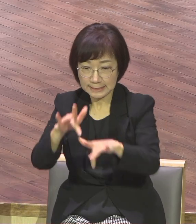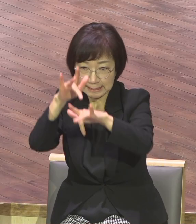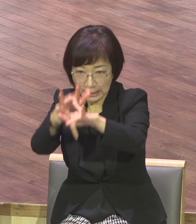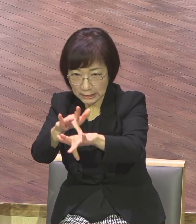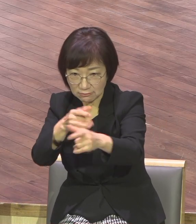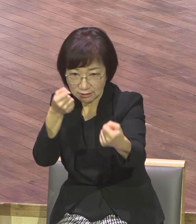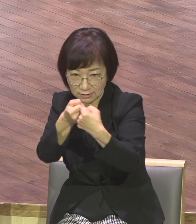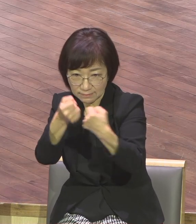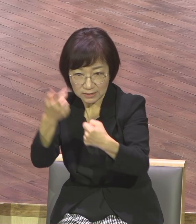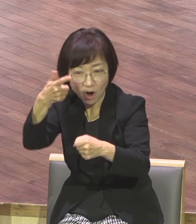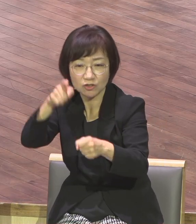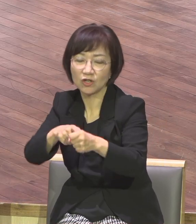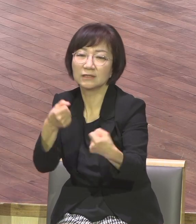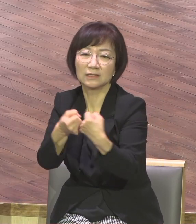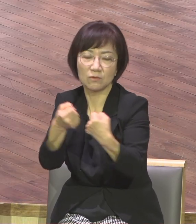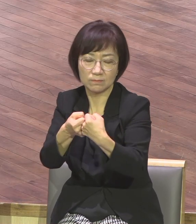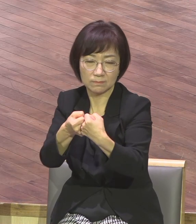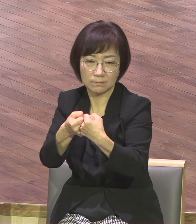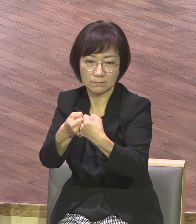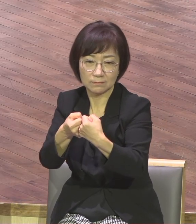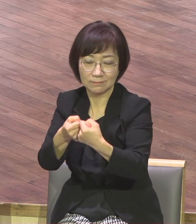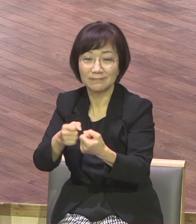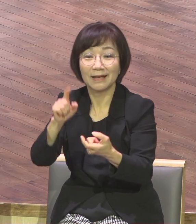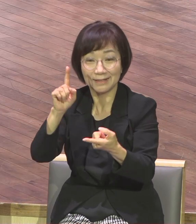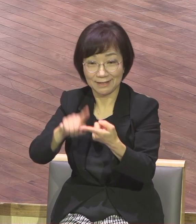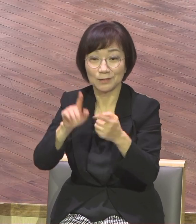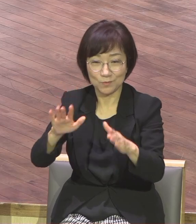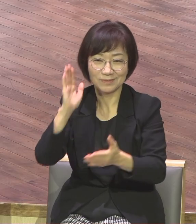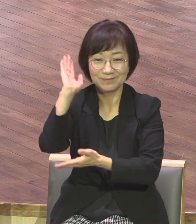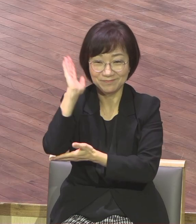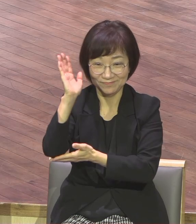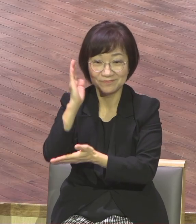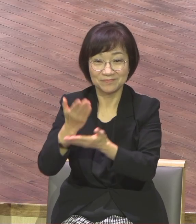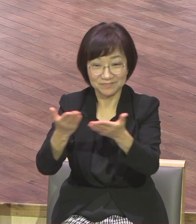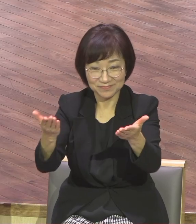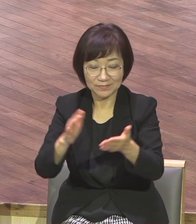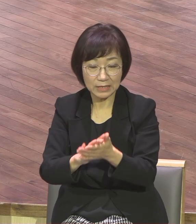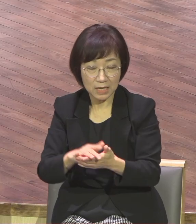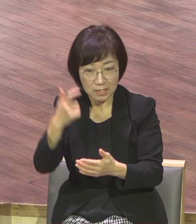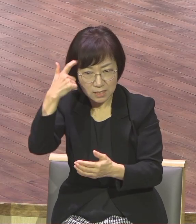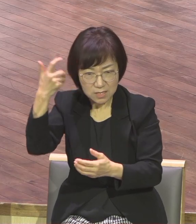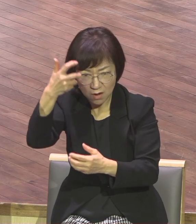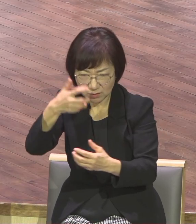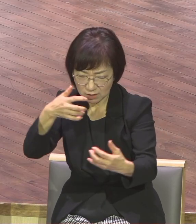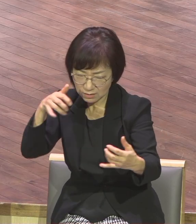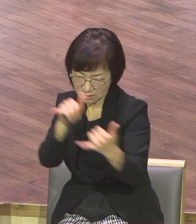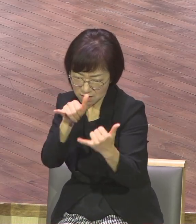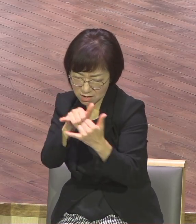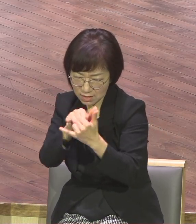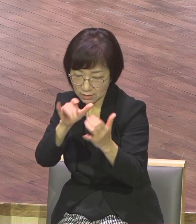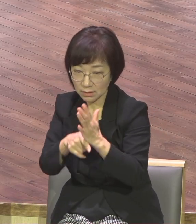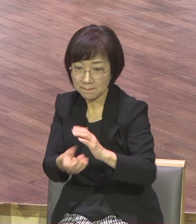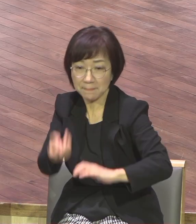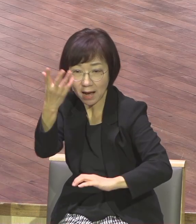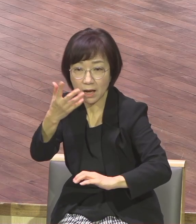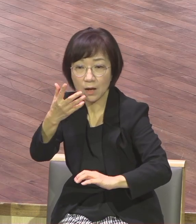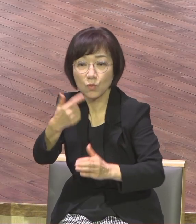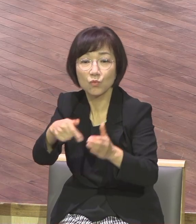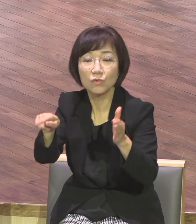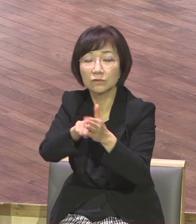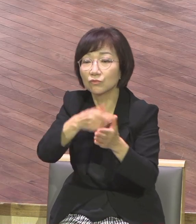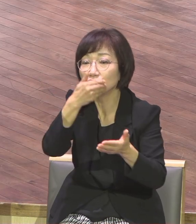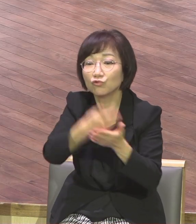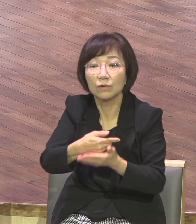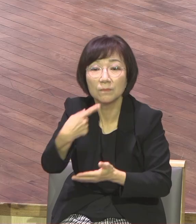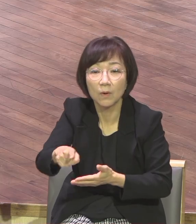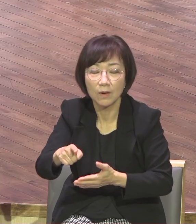하는 사실을 강조하고 있어요. 그 영적 전쟁에서 승리하기 위해서 중요한 것이 뭐냐, 바로